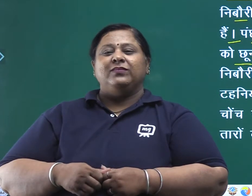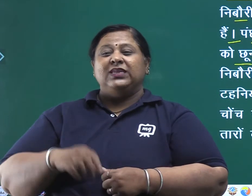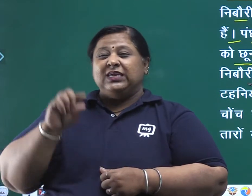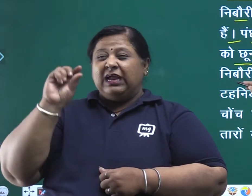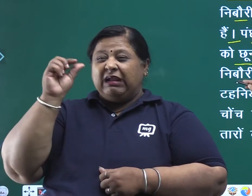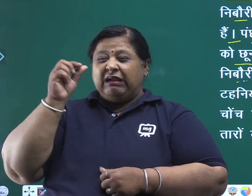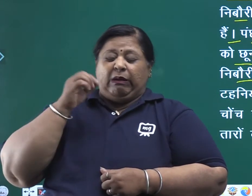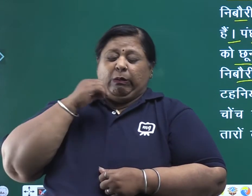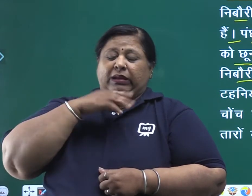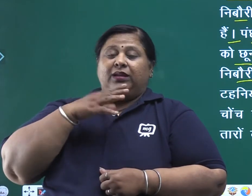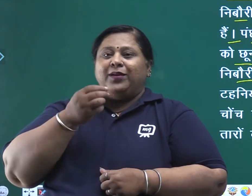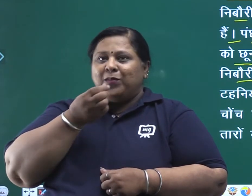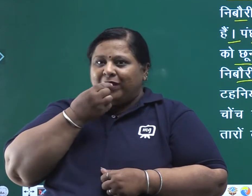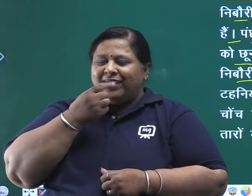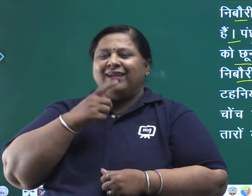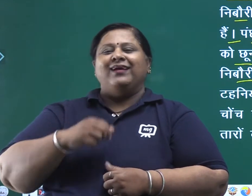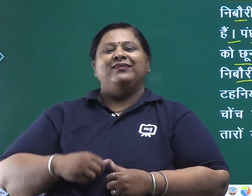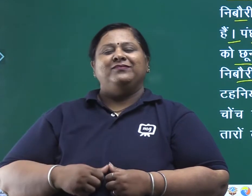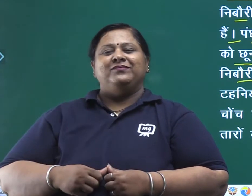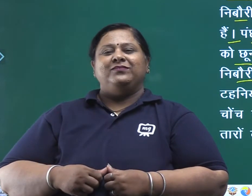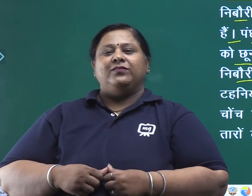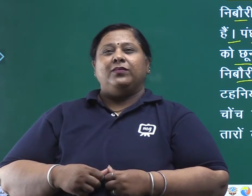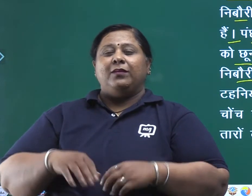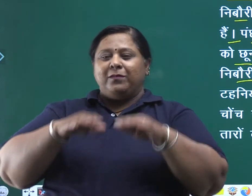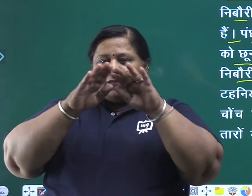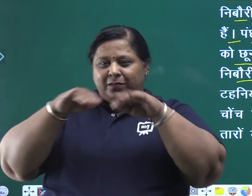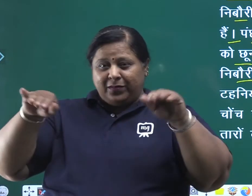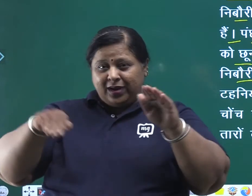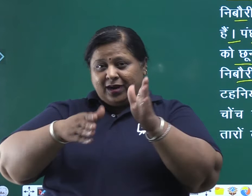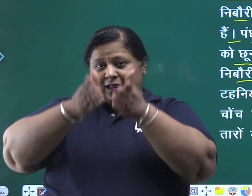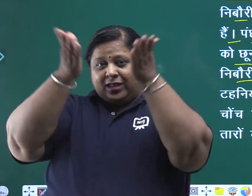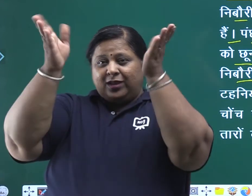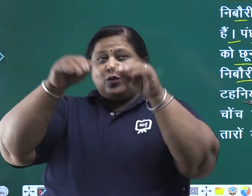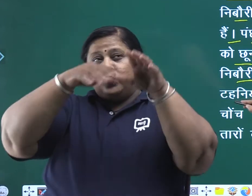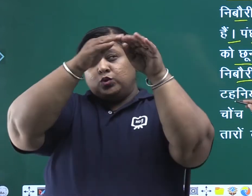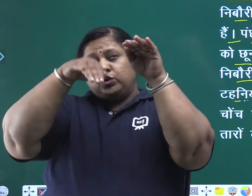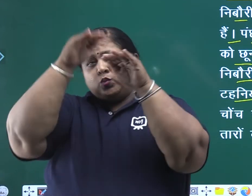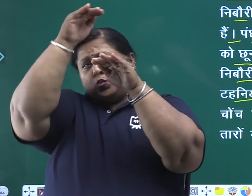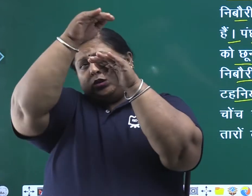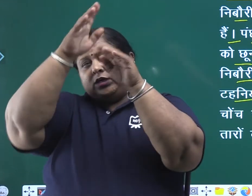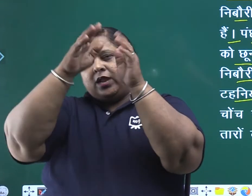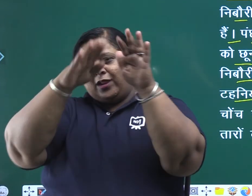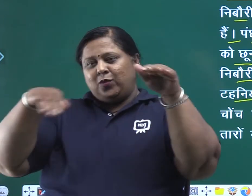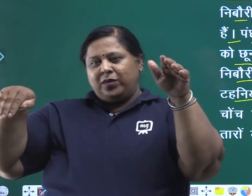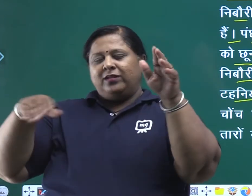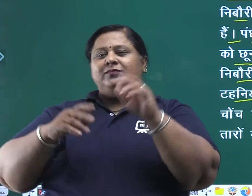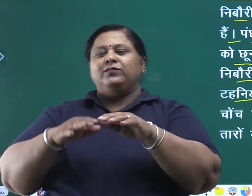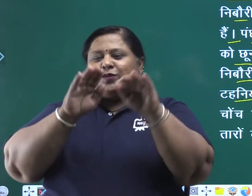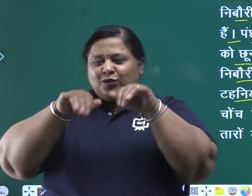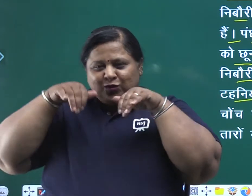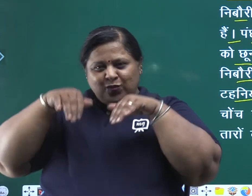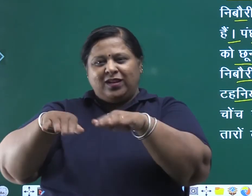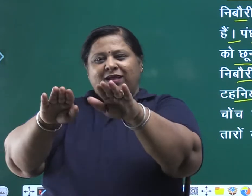कड़वी निबोरी खाना, पेड़ की ऊंची टहनियों पर